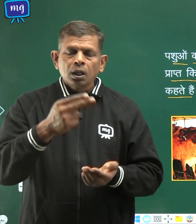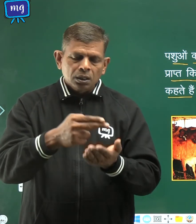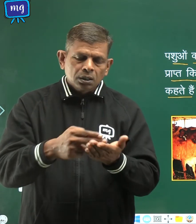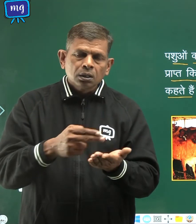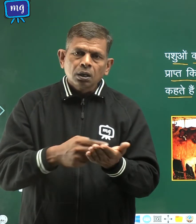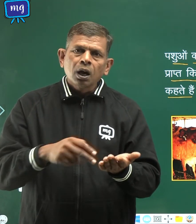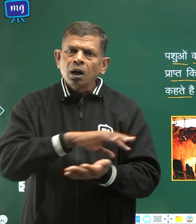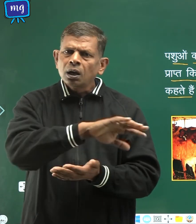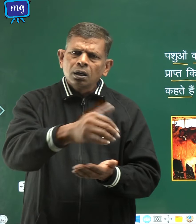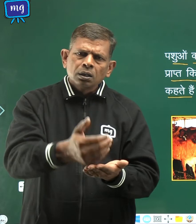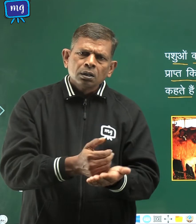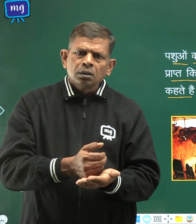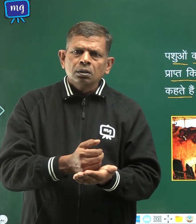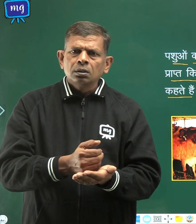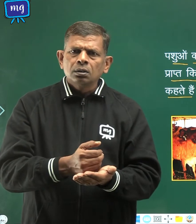पदार्थ,